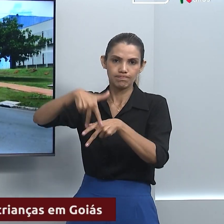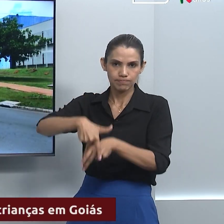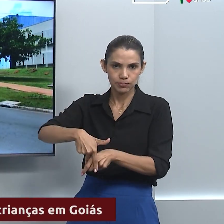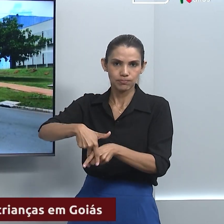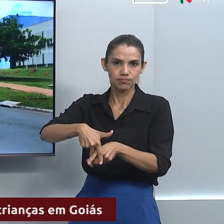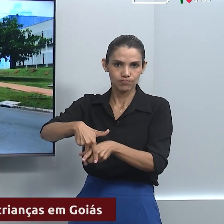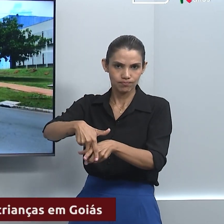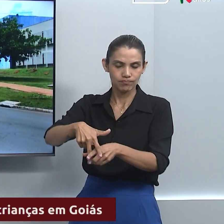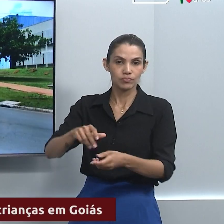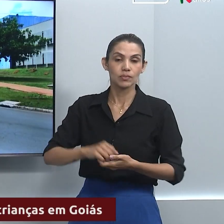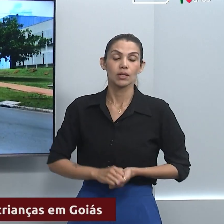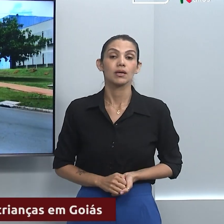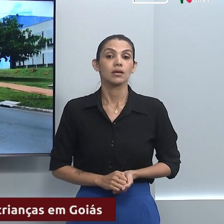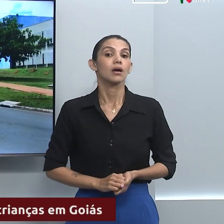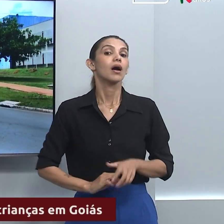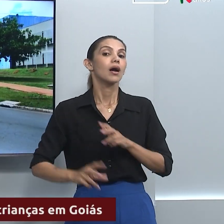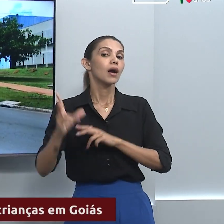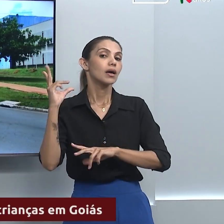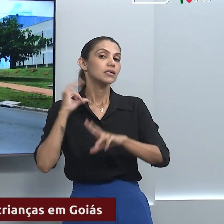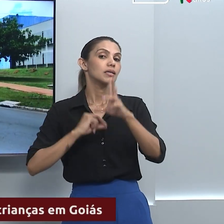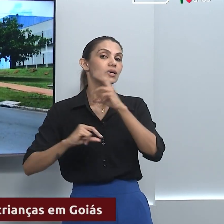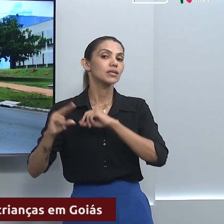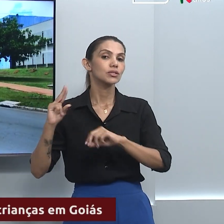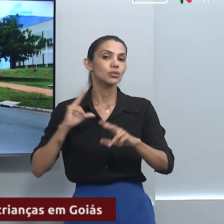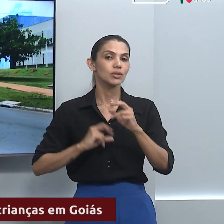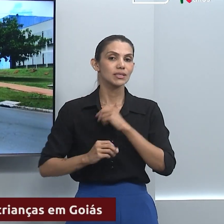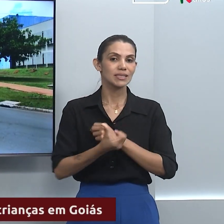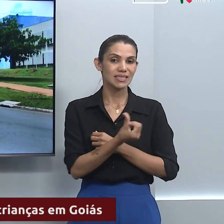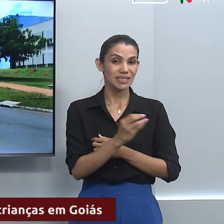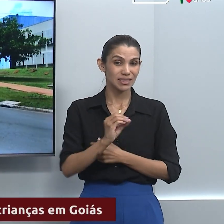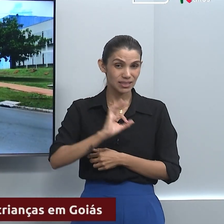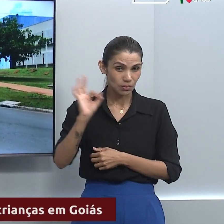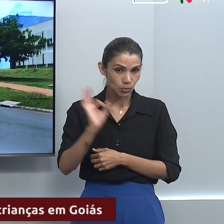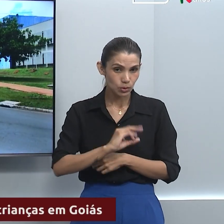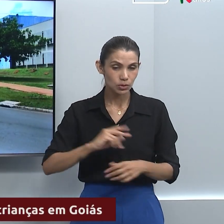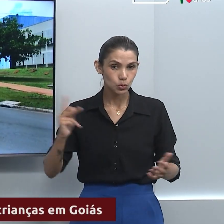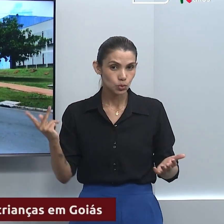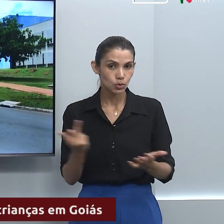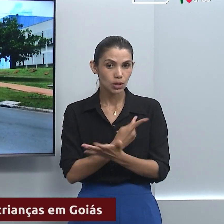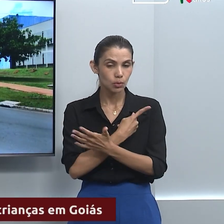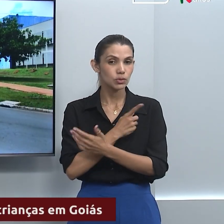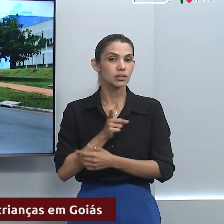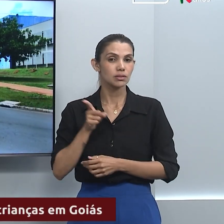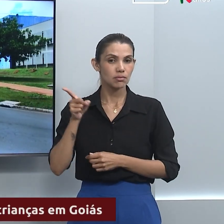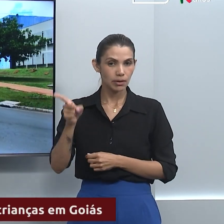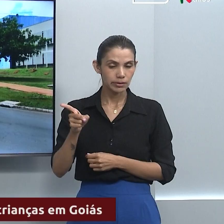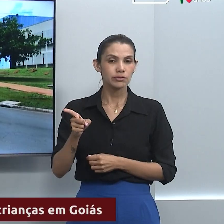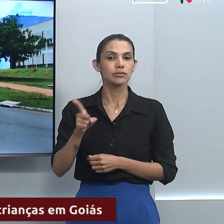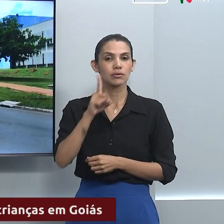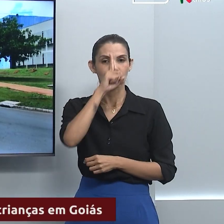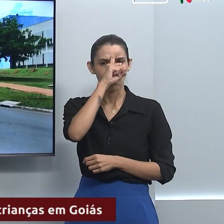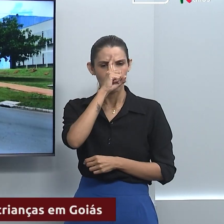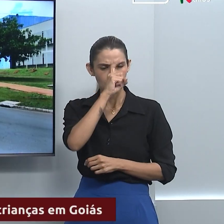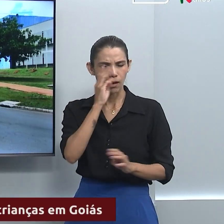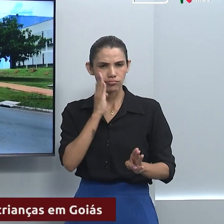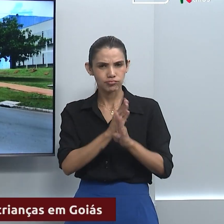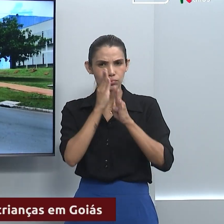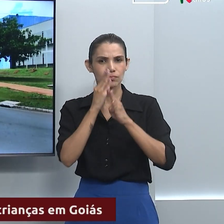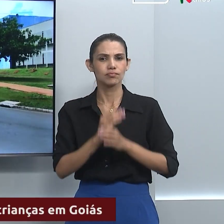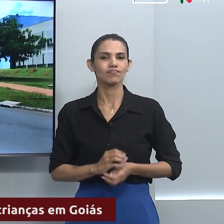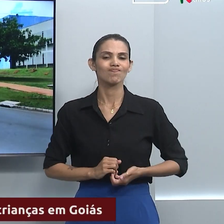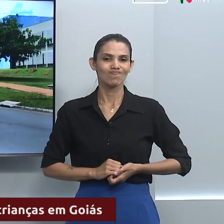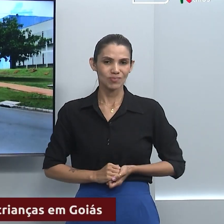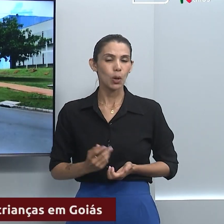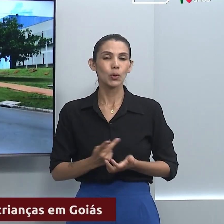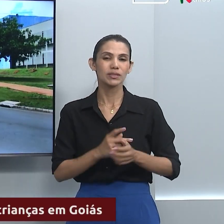os adolescentes, mais de 60% dos casos registrados pelo UGOL indicam que os adolescentes foram vítimas de acidentes